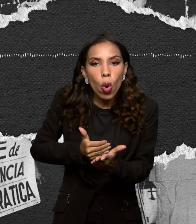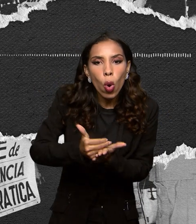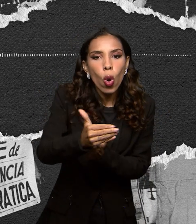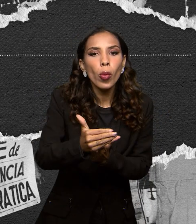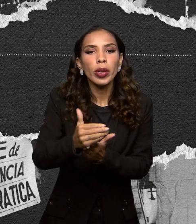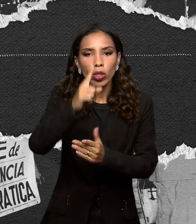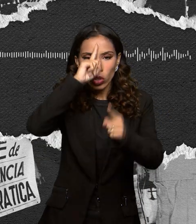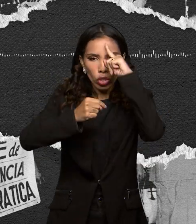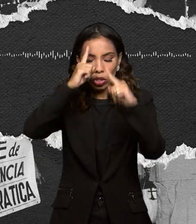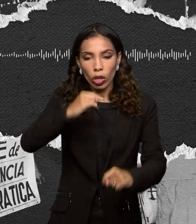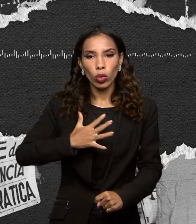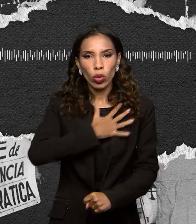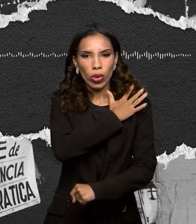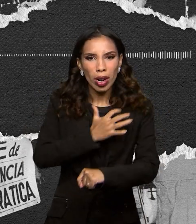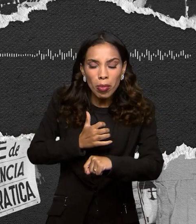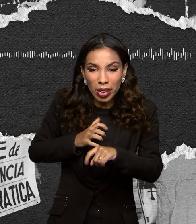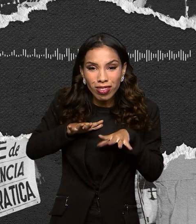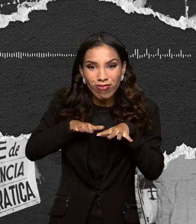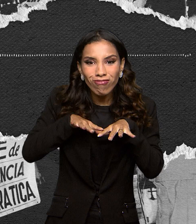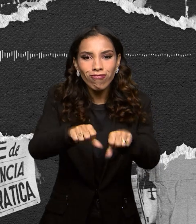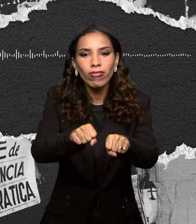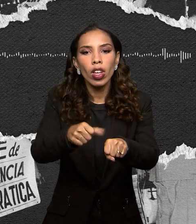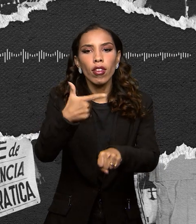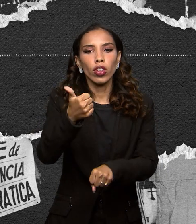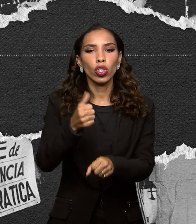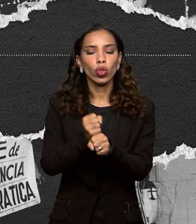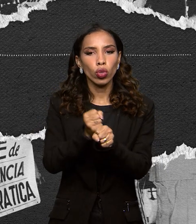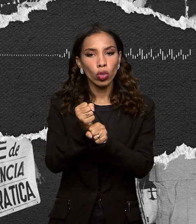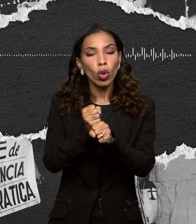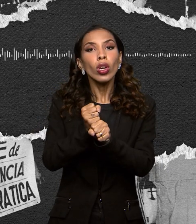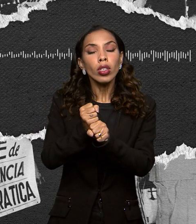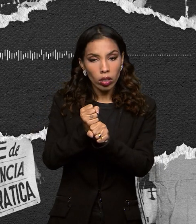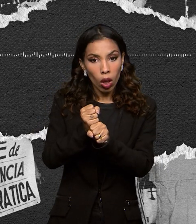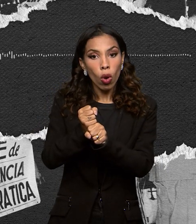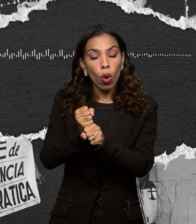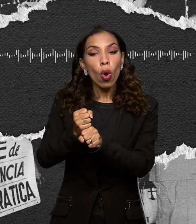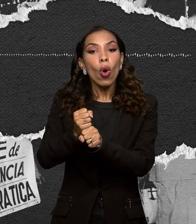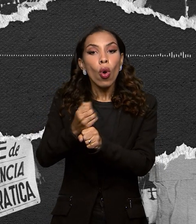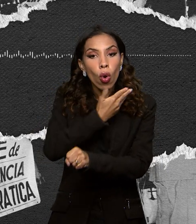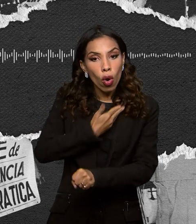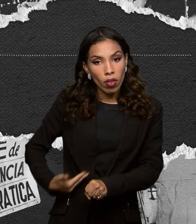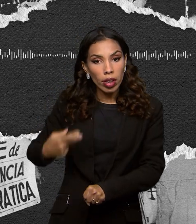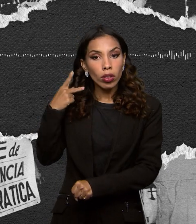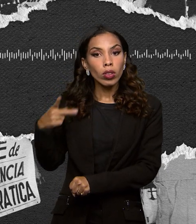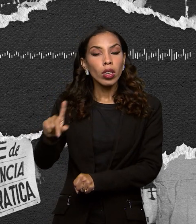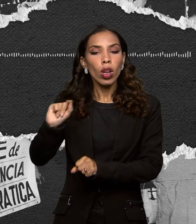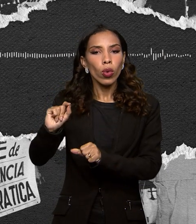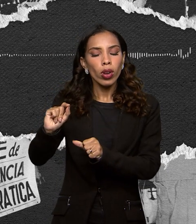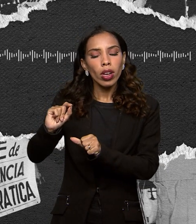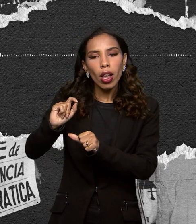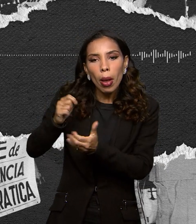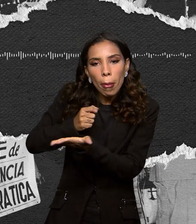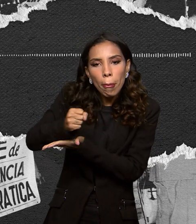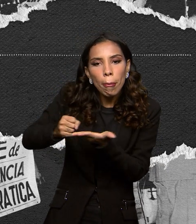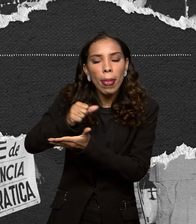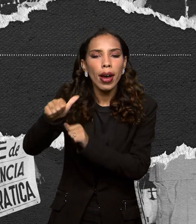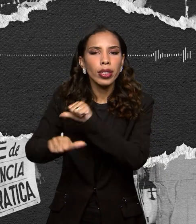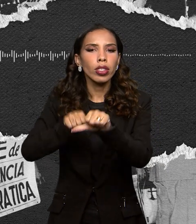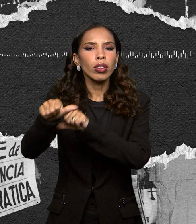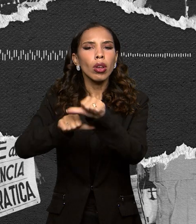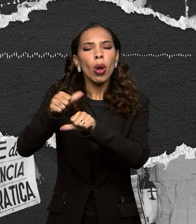21 anos. Foi no governo dele que surgiram as reformas de base, um projeto que tentava enfrentar problemas estruturais do